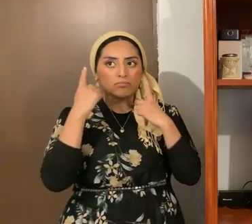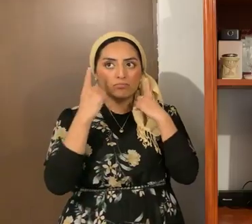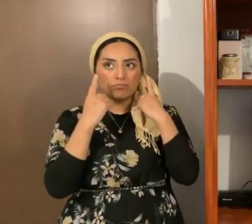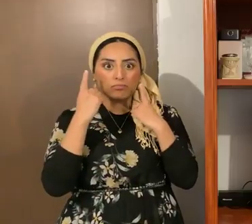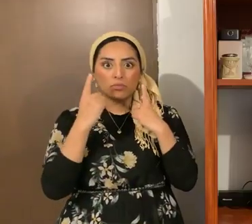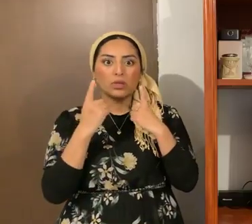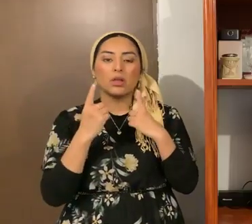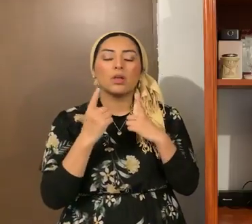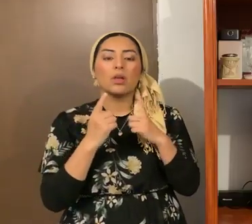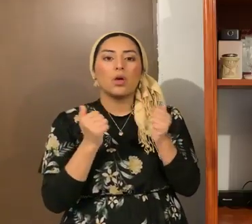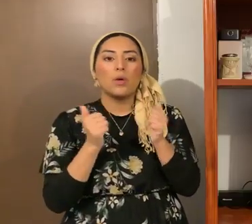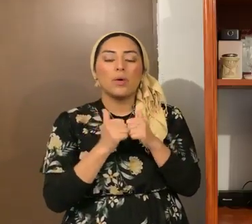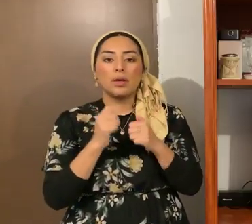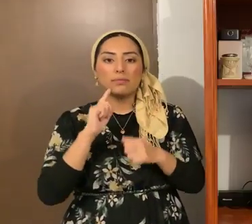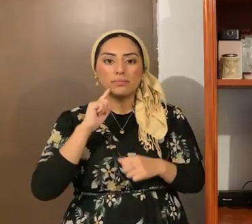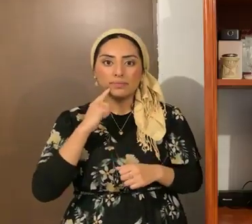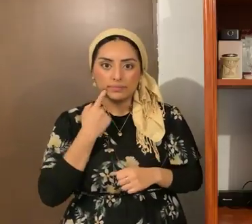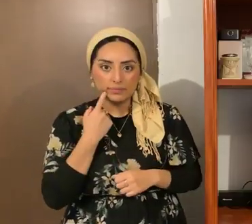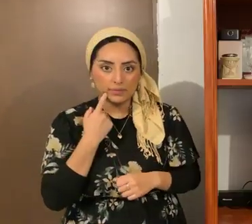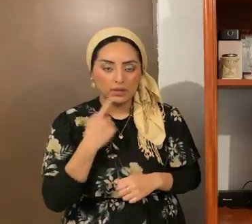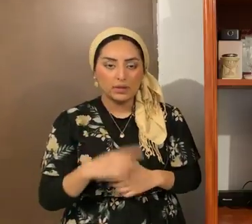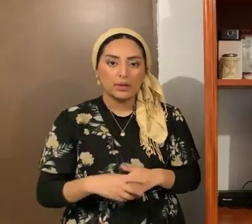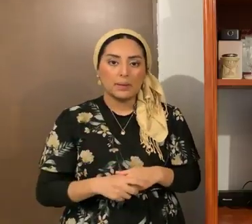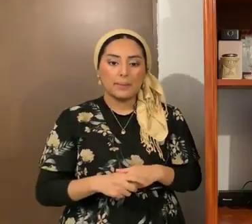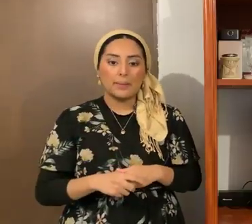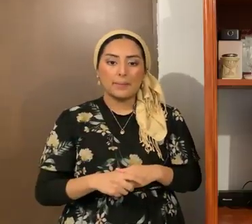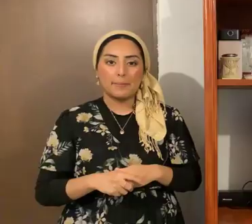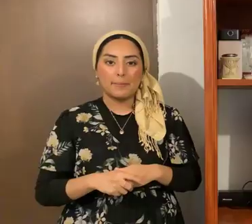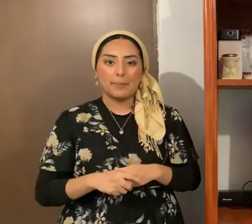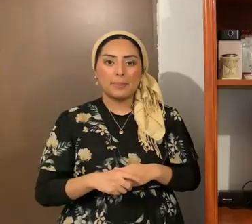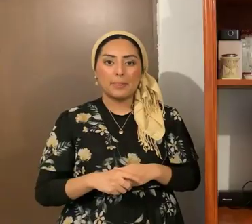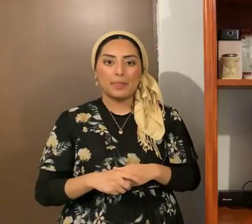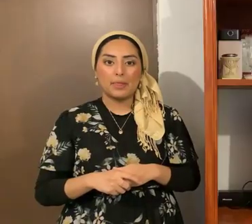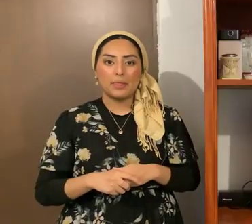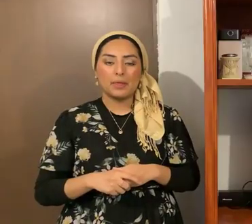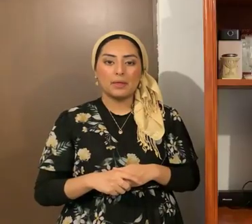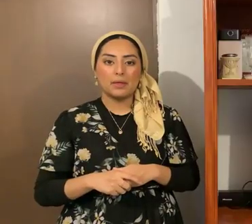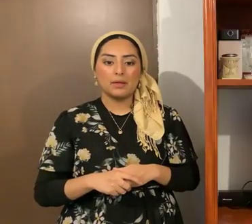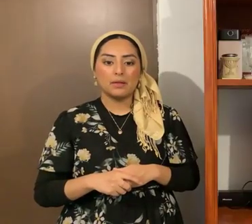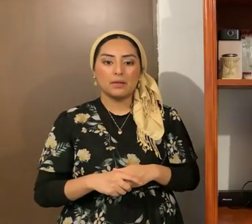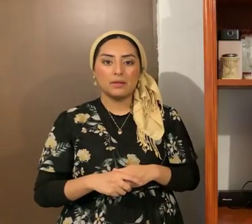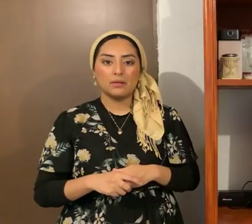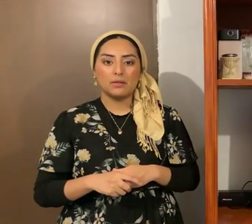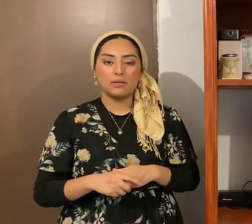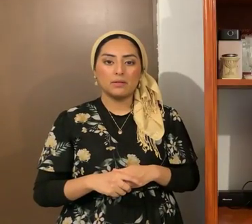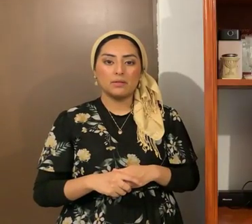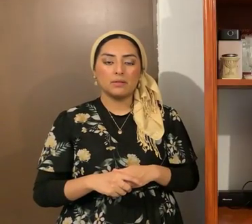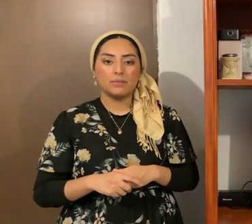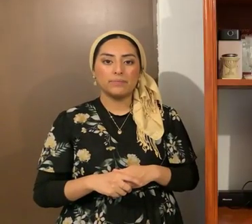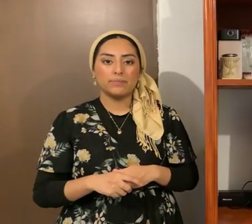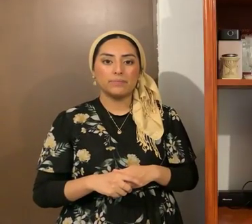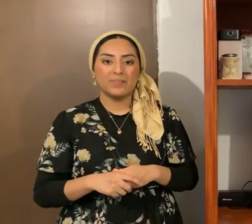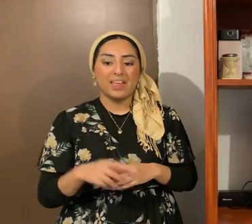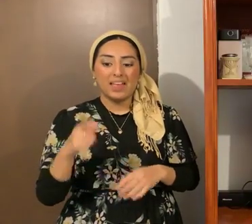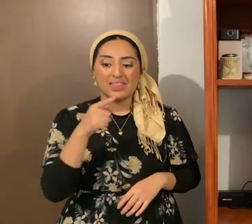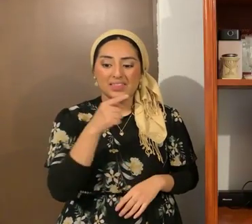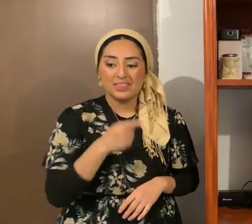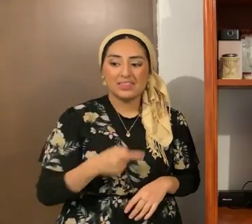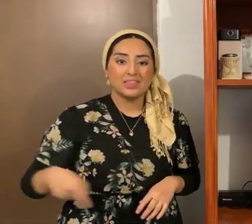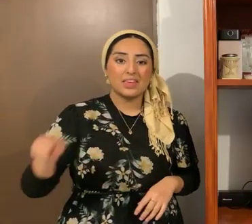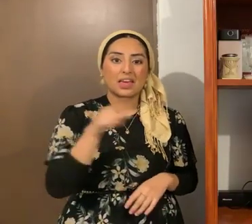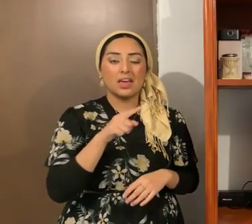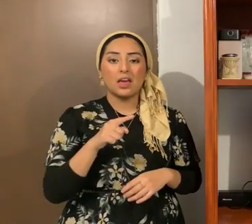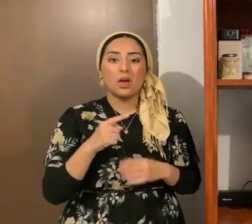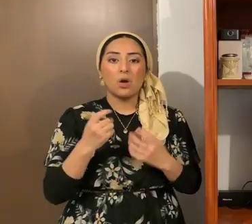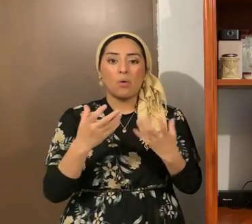Analicemos esto con seriedad. Esas son las consecuencias de levantarse en contra de Moshe y de